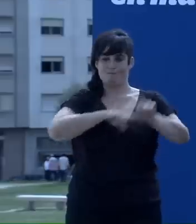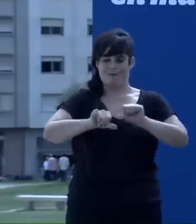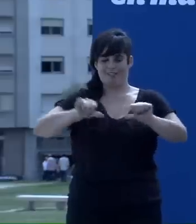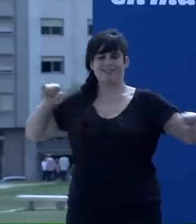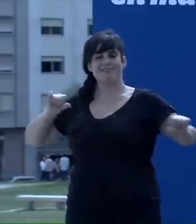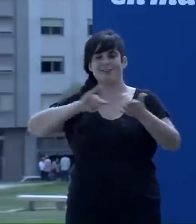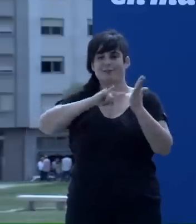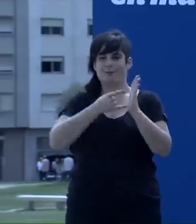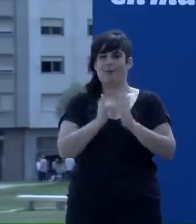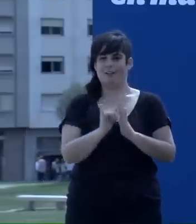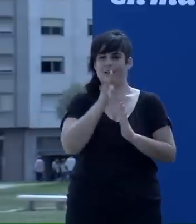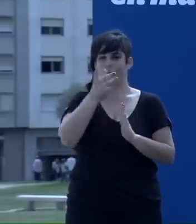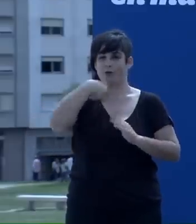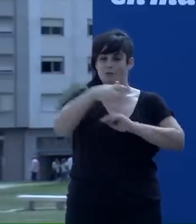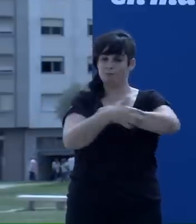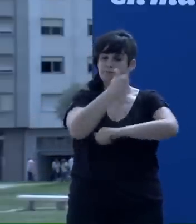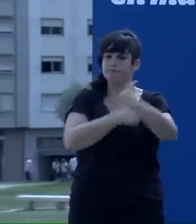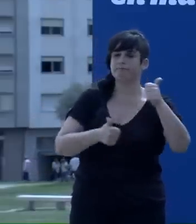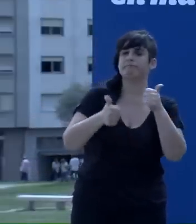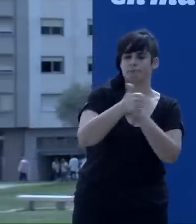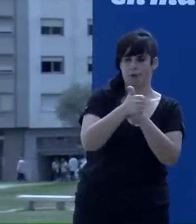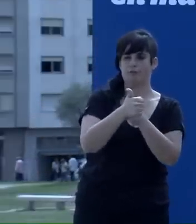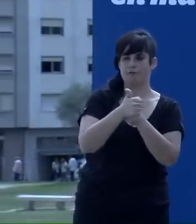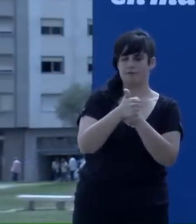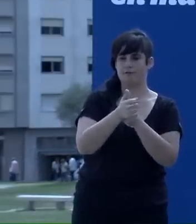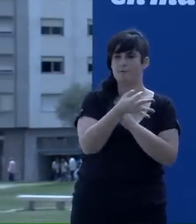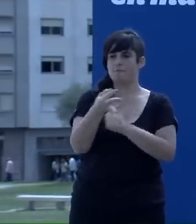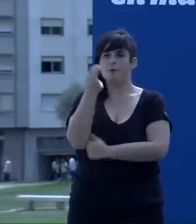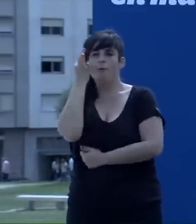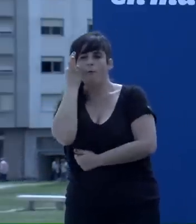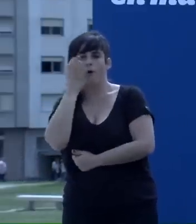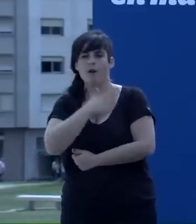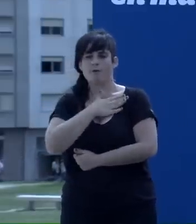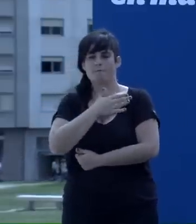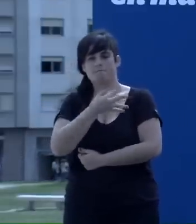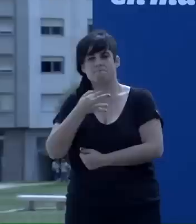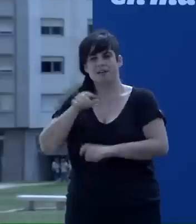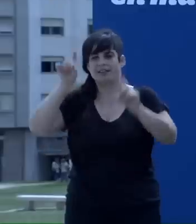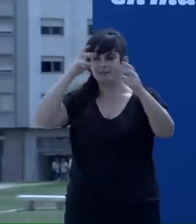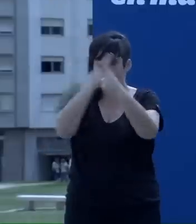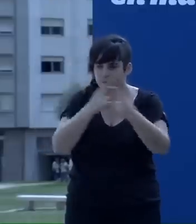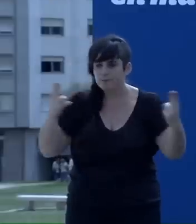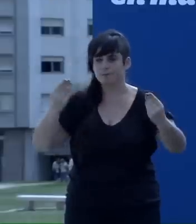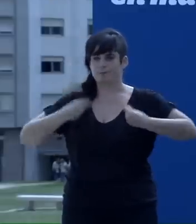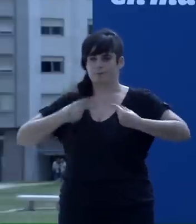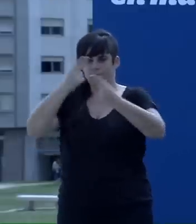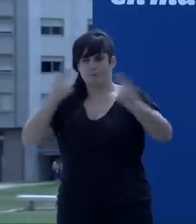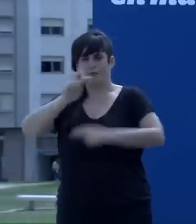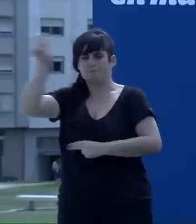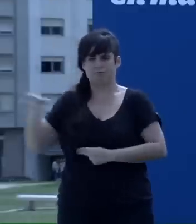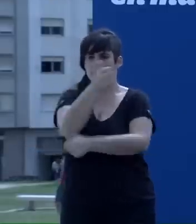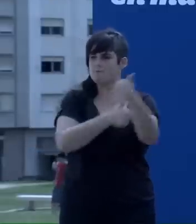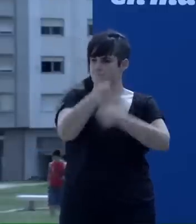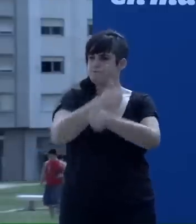hai priorización da pobreza, hai priorización das mulleres, do ensino público, da sanidade pública, e